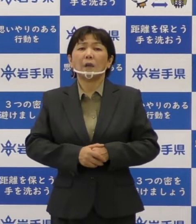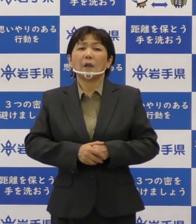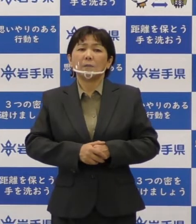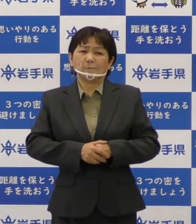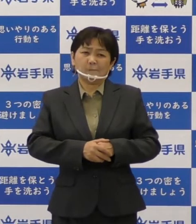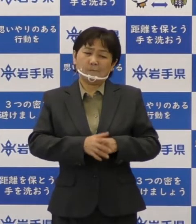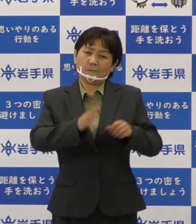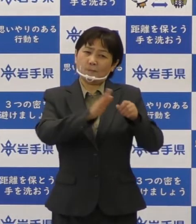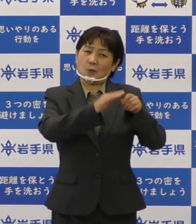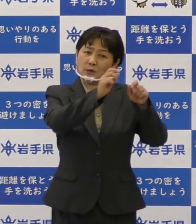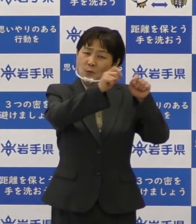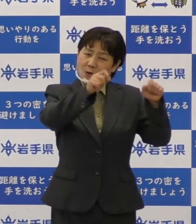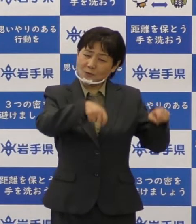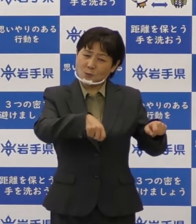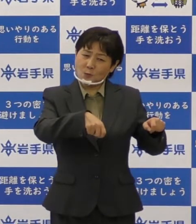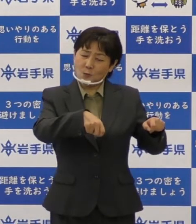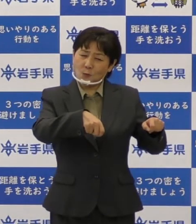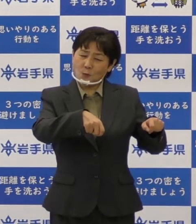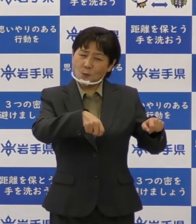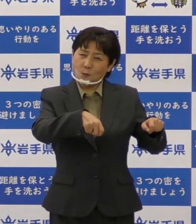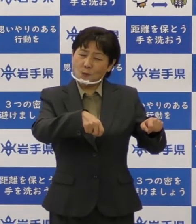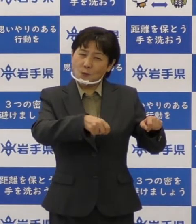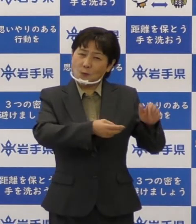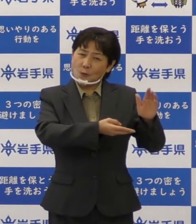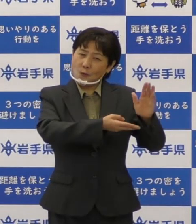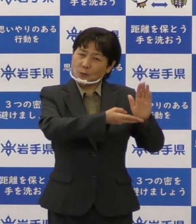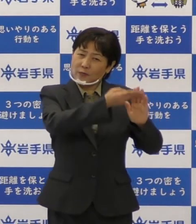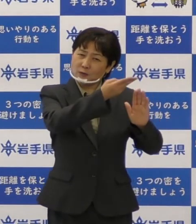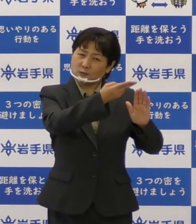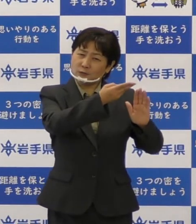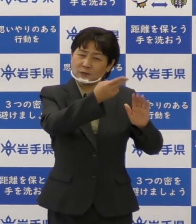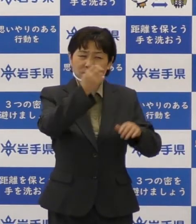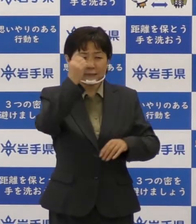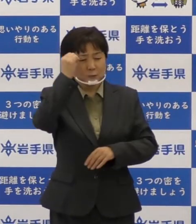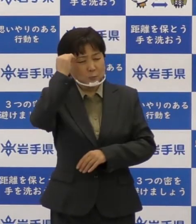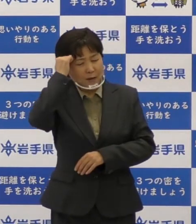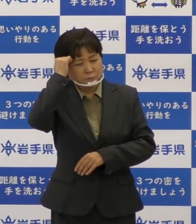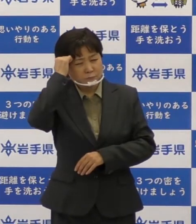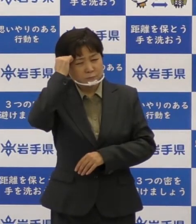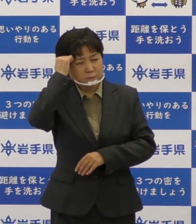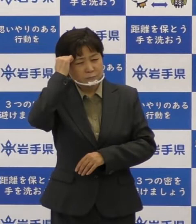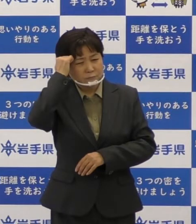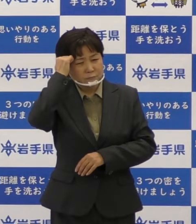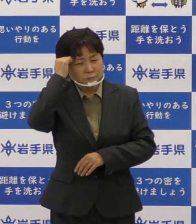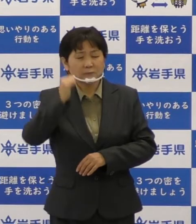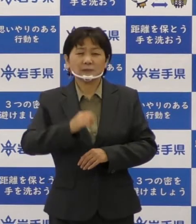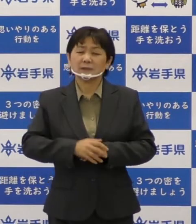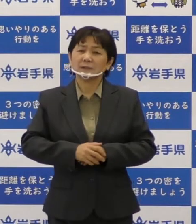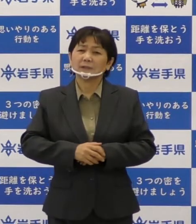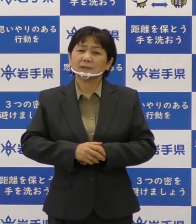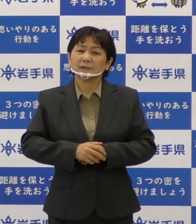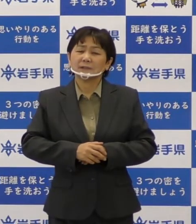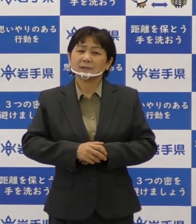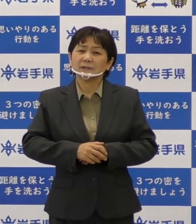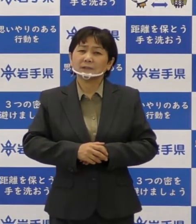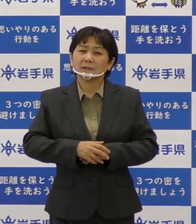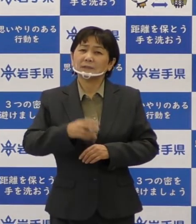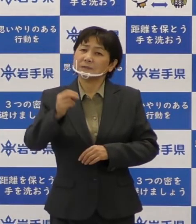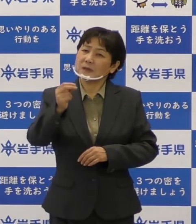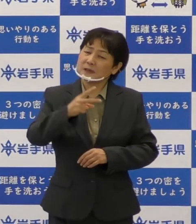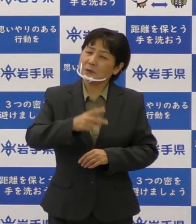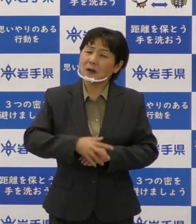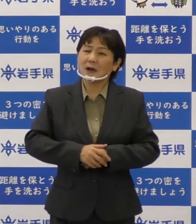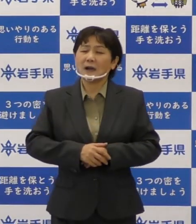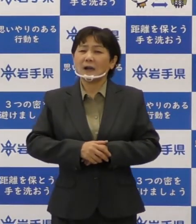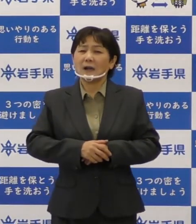は、そうですね、特に何かこうコロナ関係の差し障りがない限り、例えば濃厚接触者